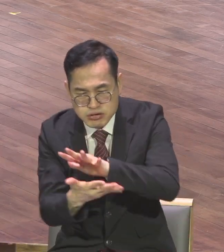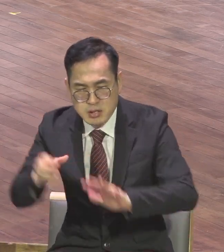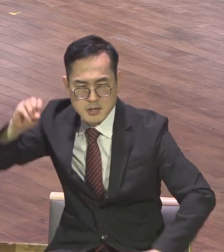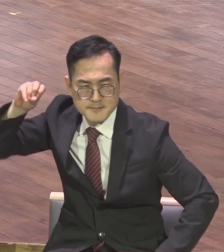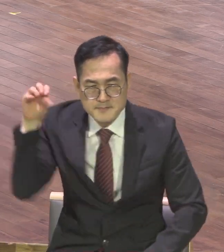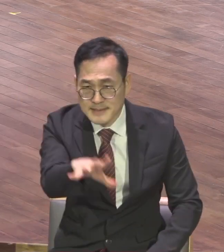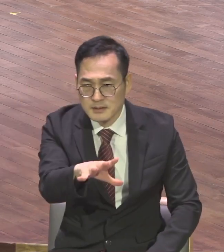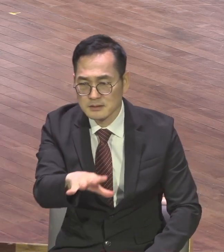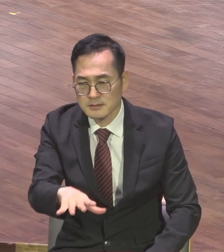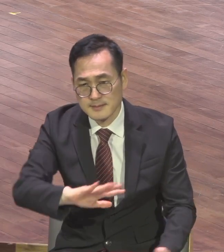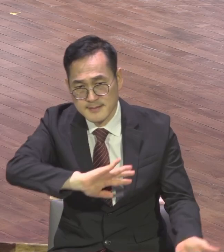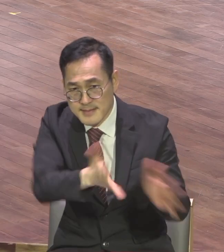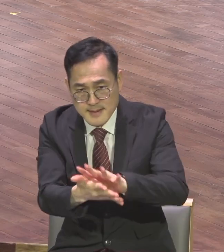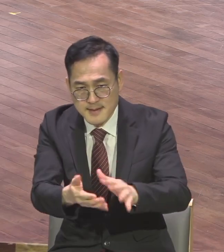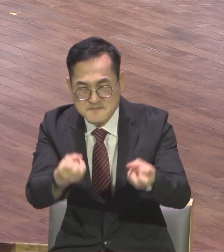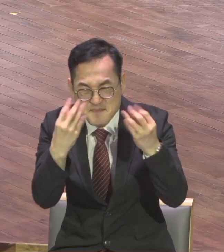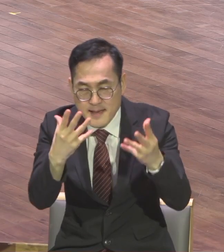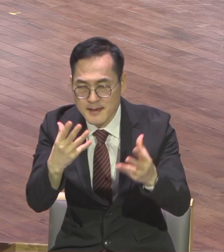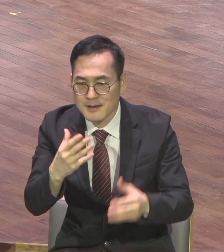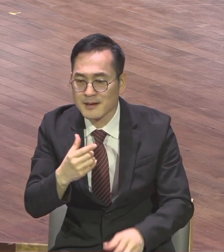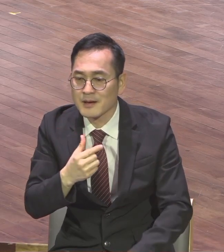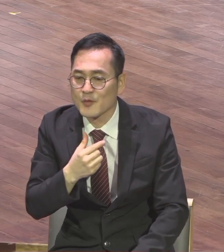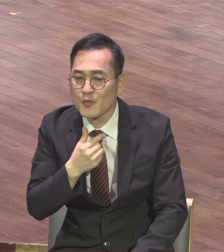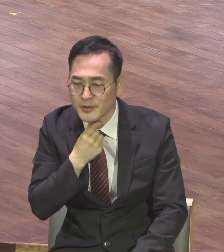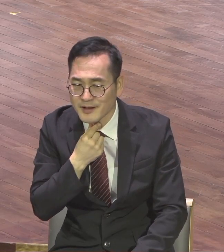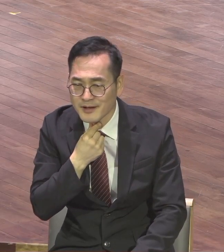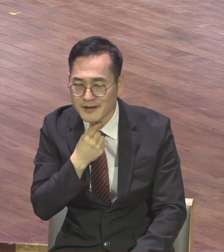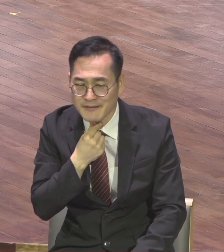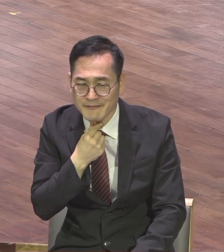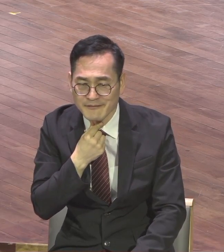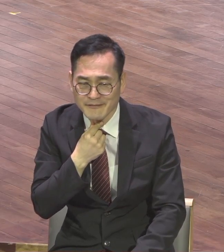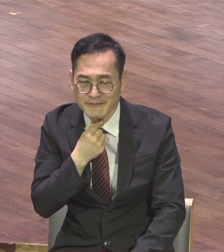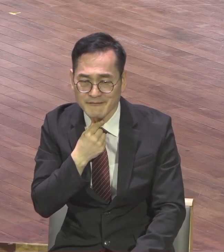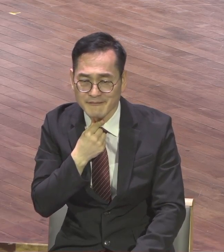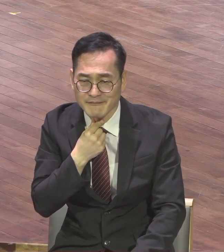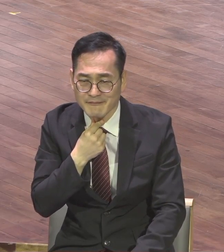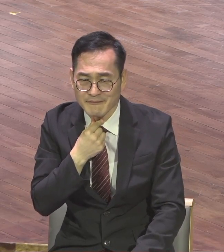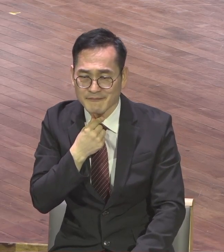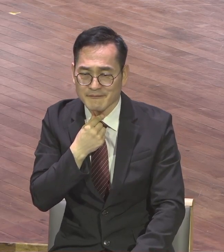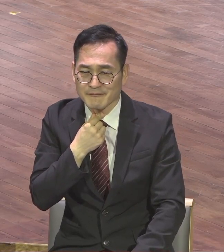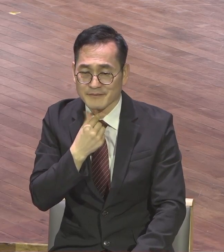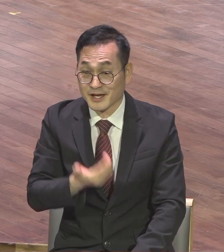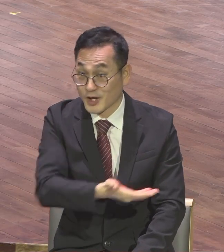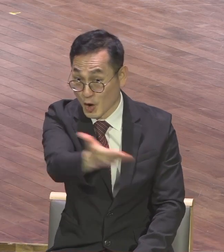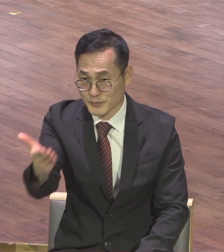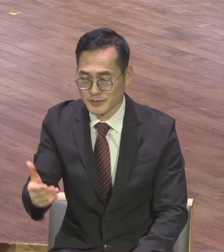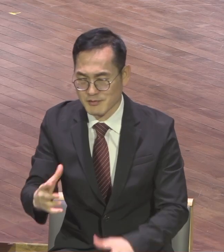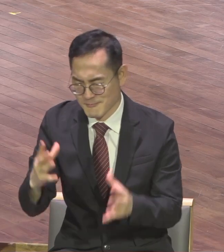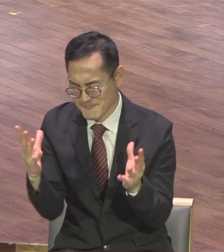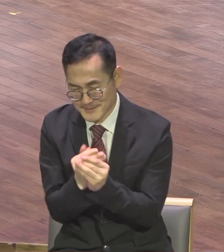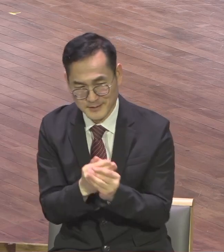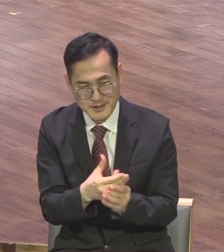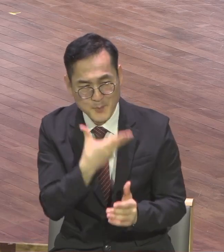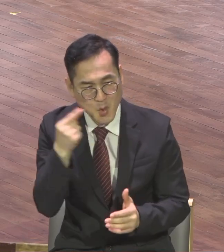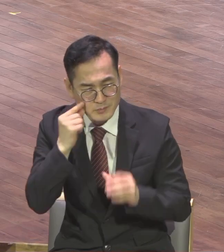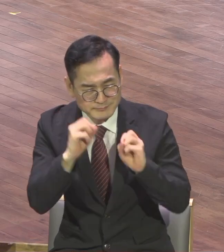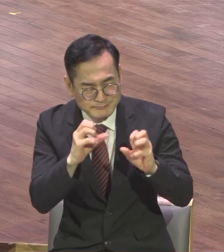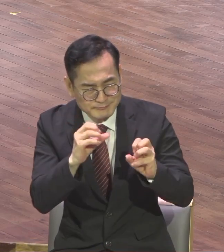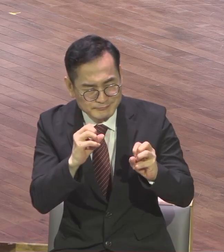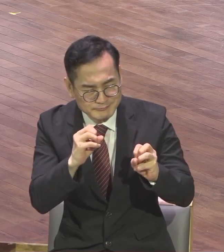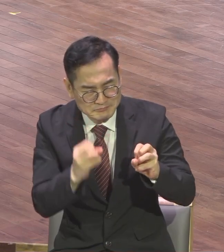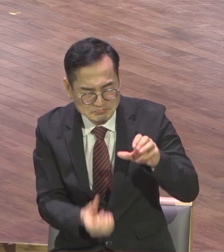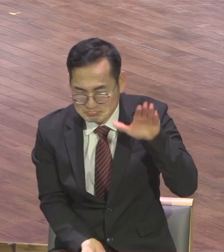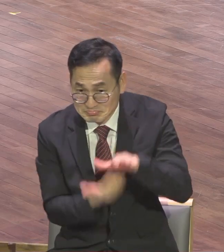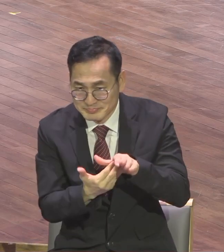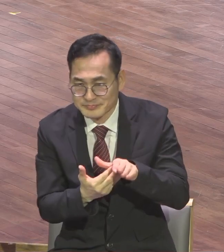놓는 영적 지각변동 일으키는 천하를 어리피는 어지럽히는 그리스도의 절대 제자들 다 되시기를 주님으로